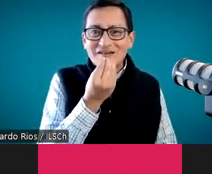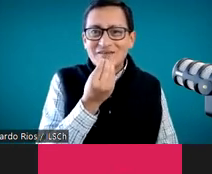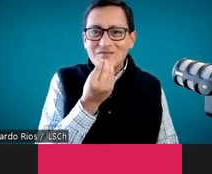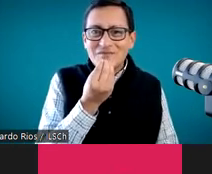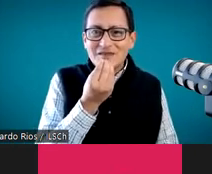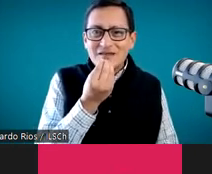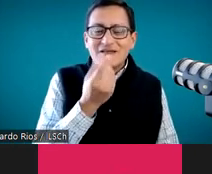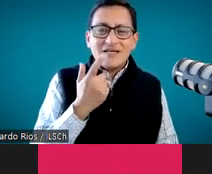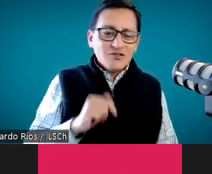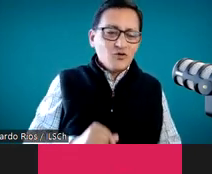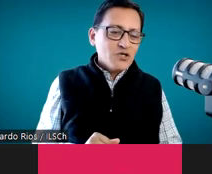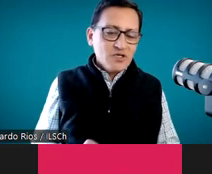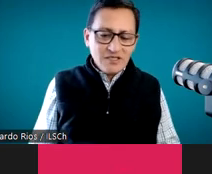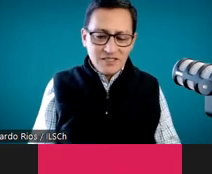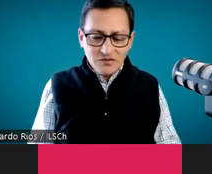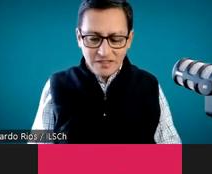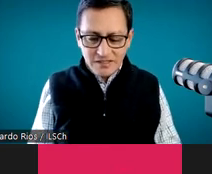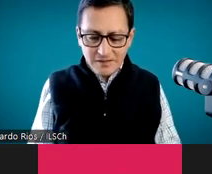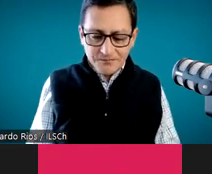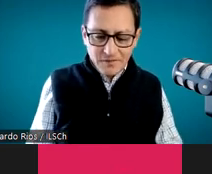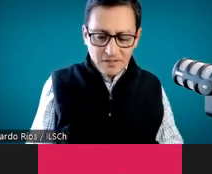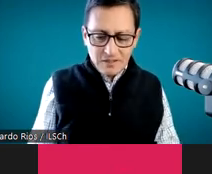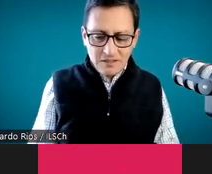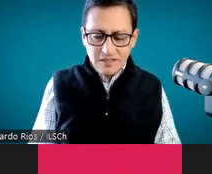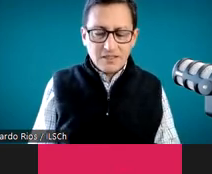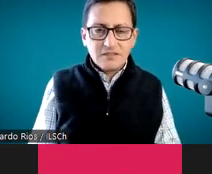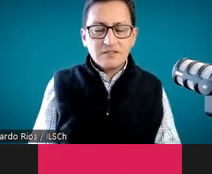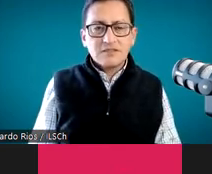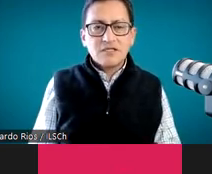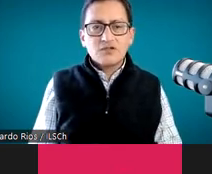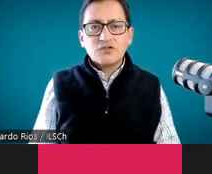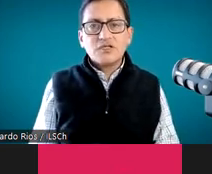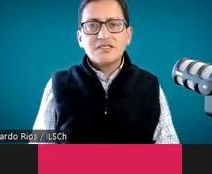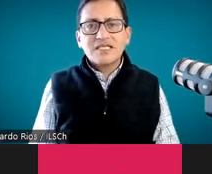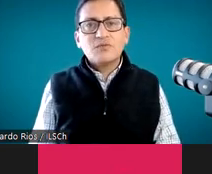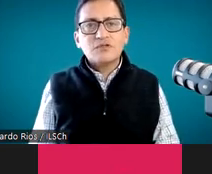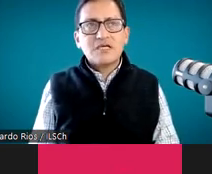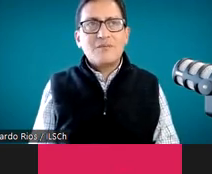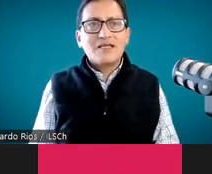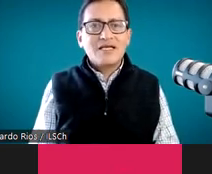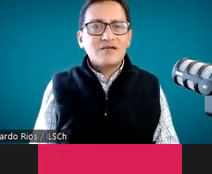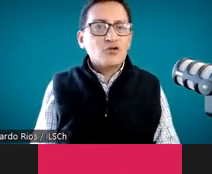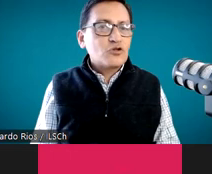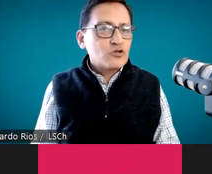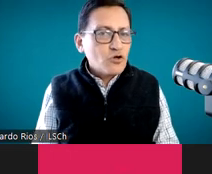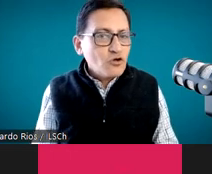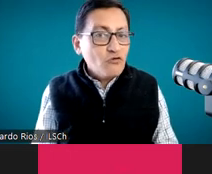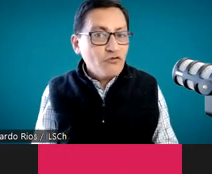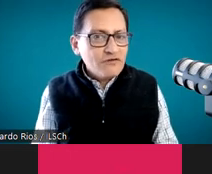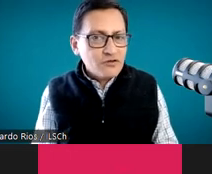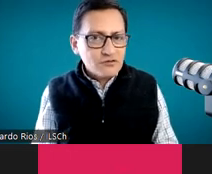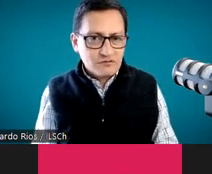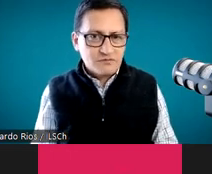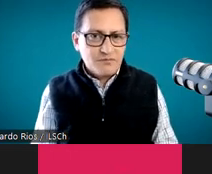comer. Eso nos ayuda a entender lo siguiente, que si nosotros quisiéramos aprendernos todos